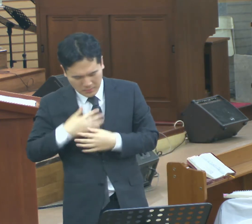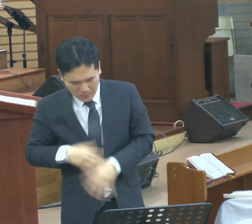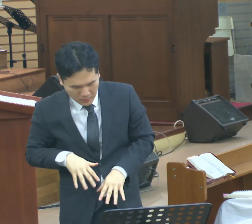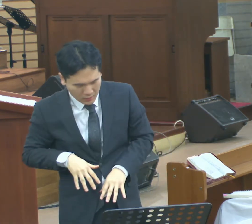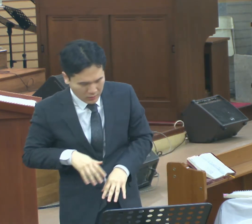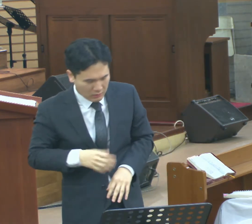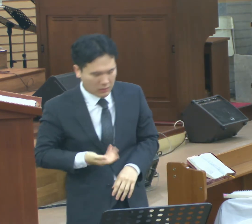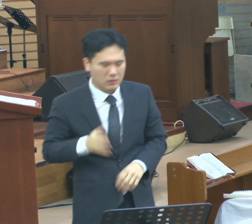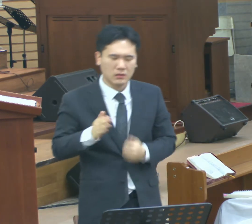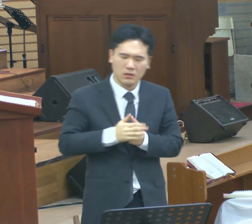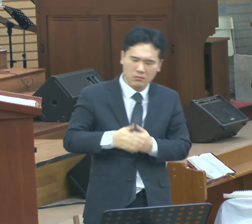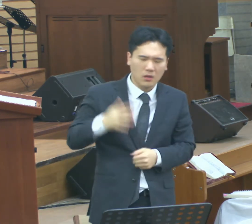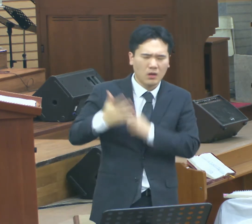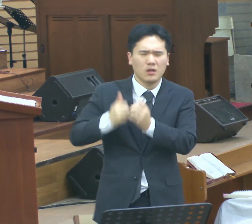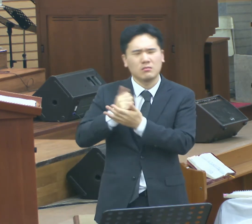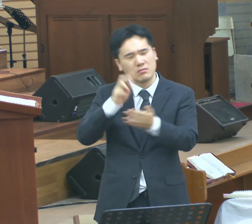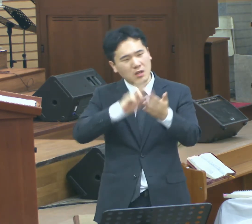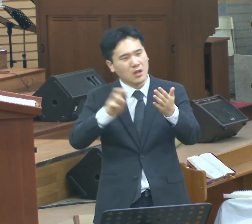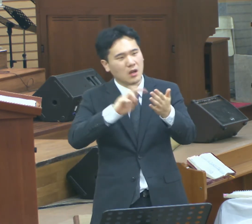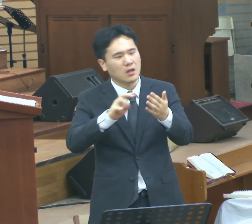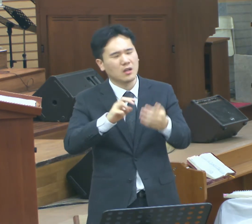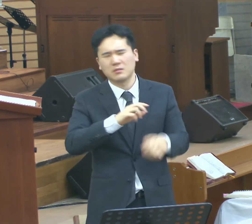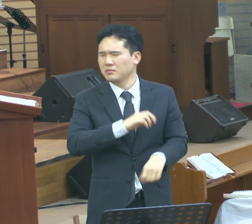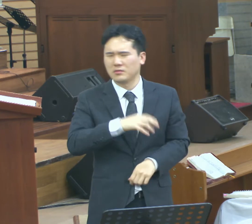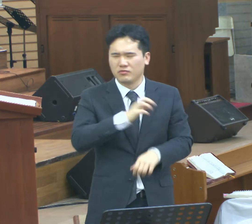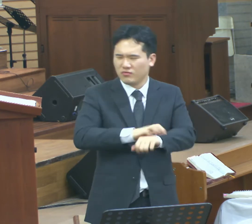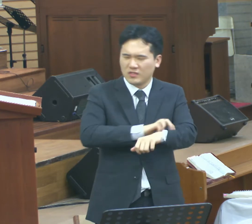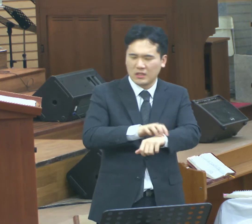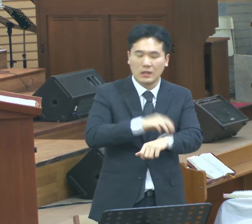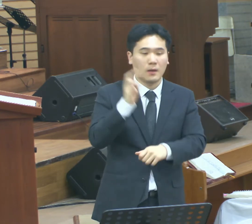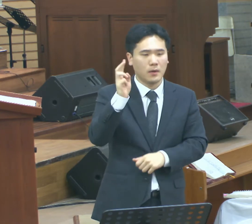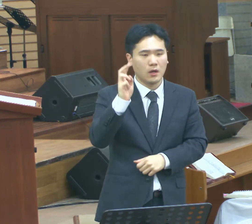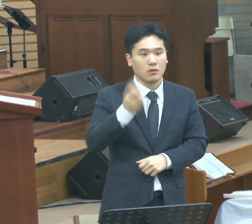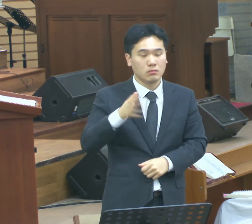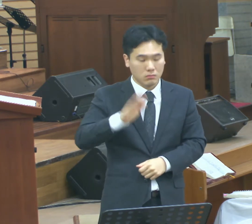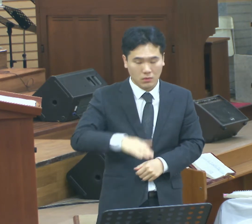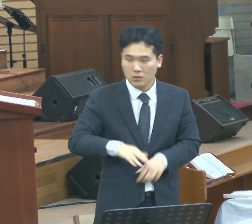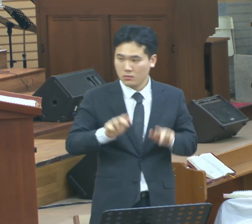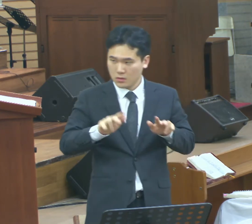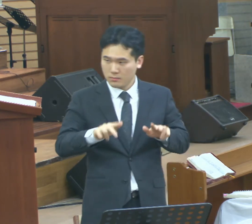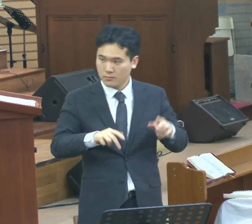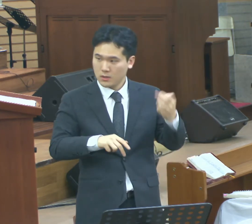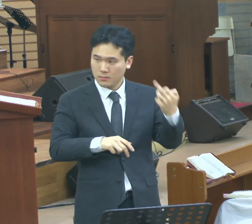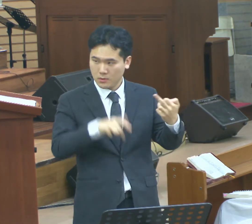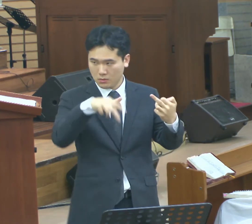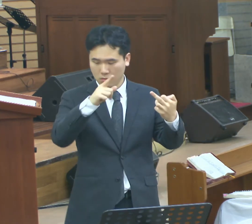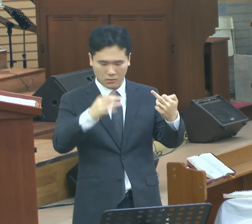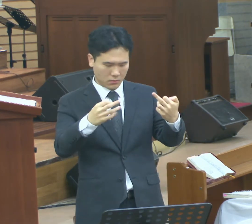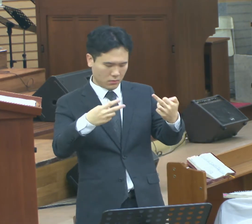들려오겠어요. 그런데 시인은 찬송 소리를 들어요. 12절 12절